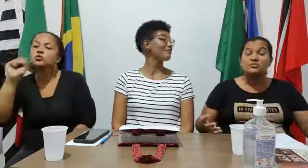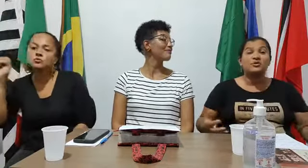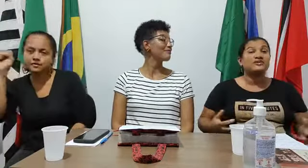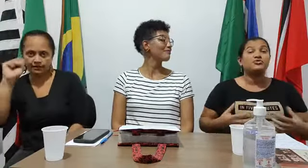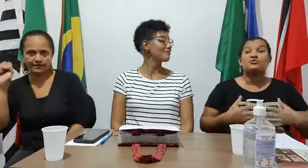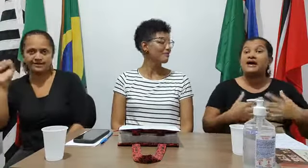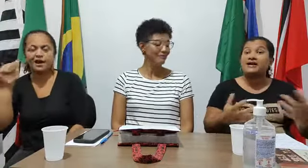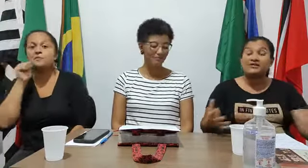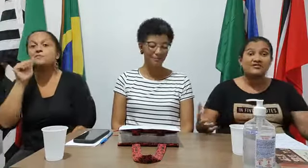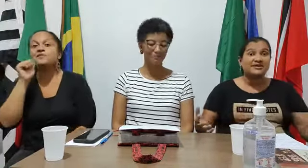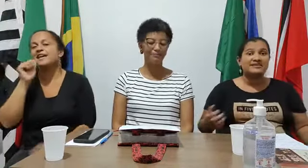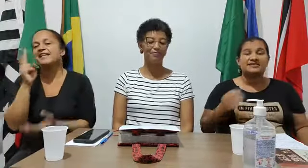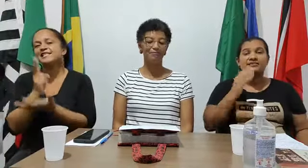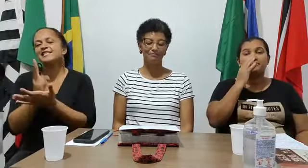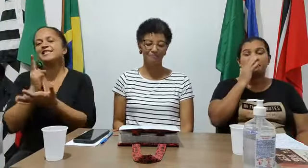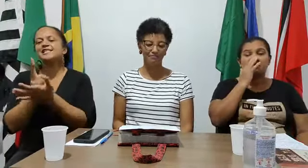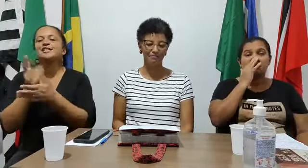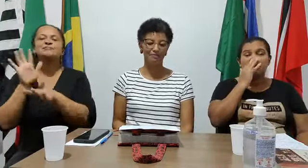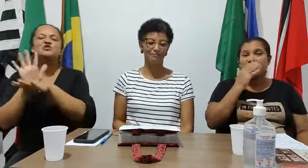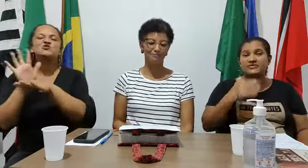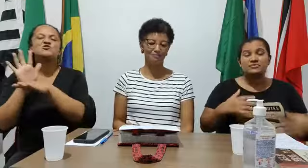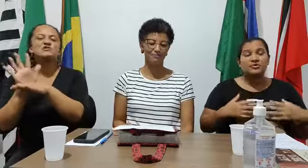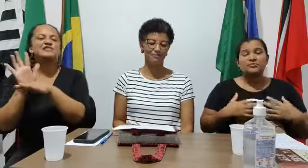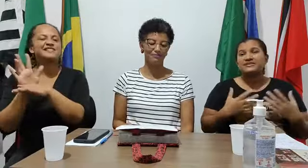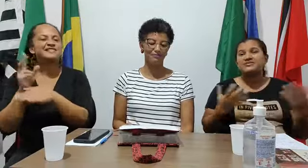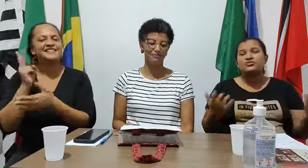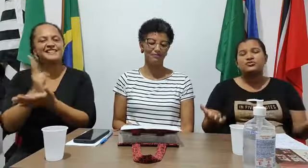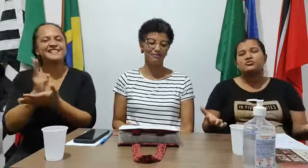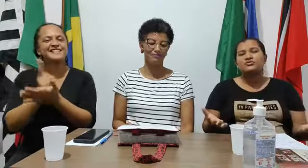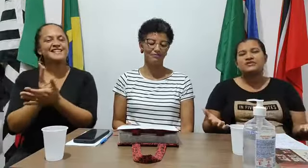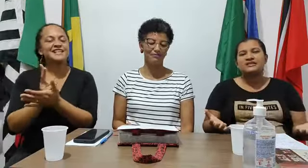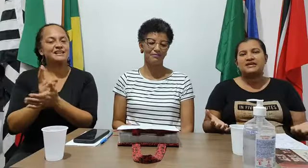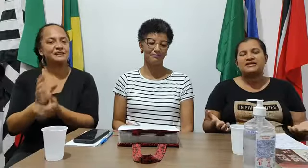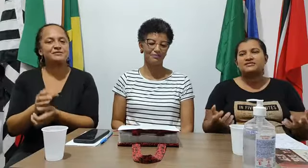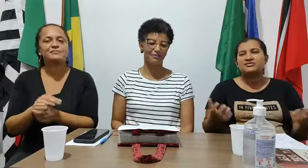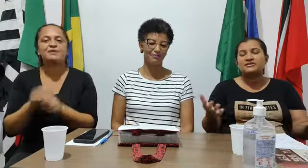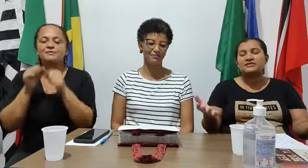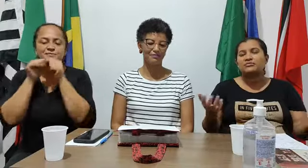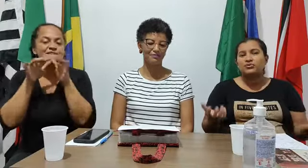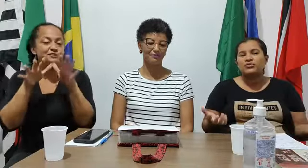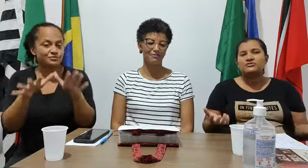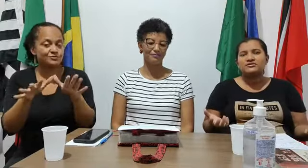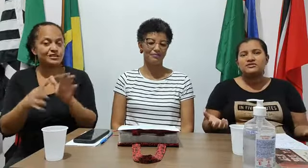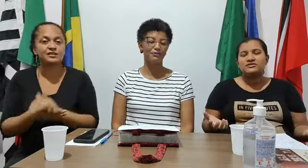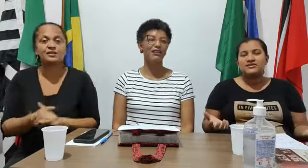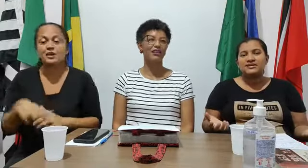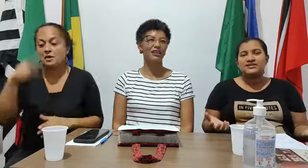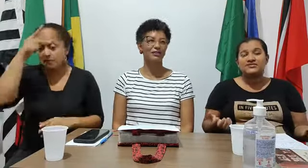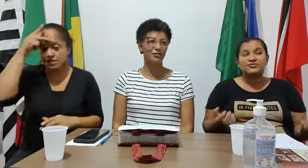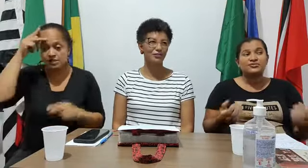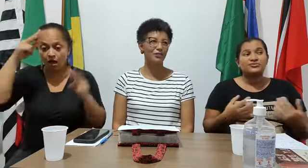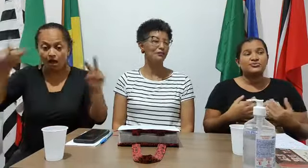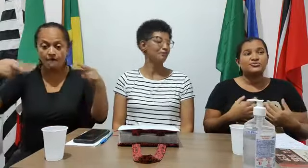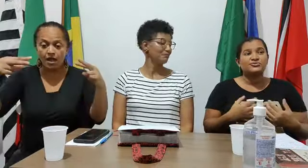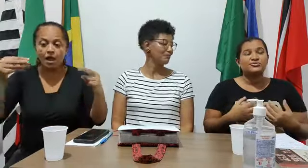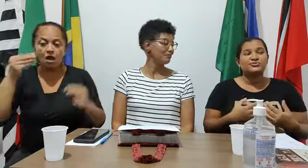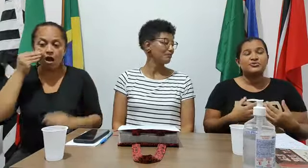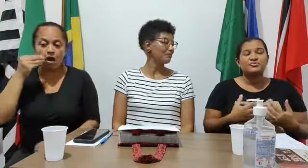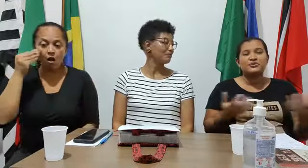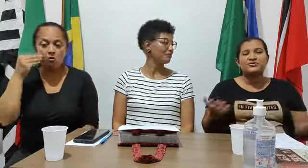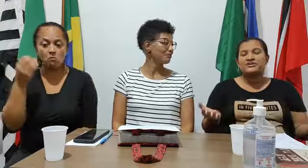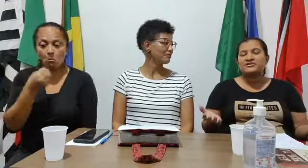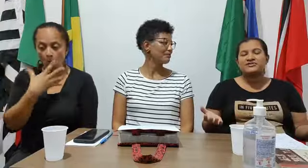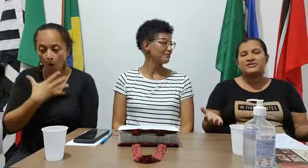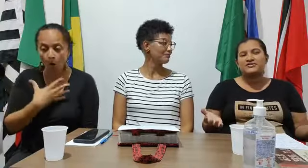ali disposta a ajudar, a fazer. Irmãos, as próprias atitudes dela dão testemunho, né? Do